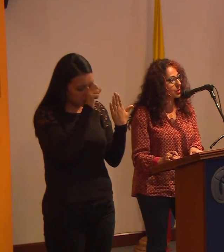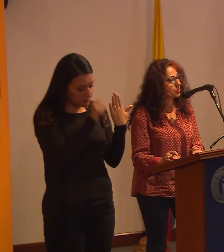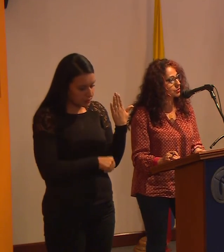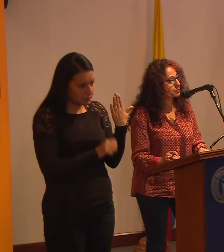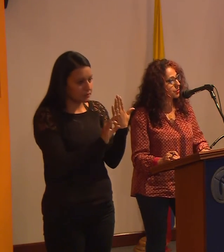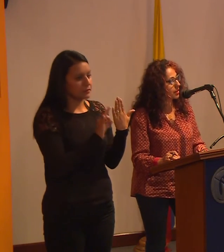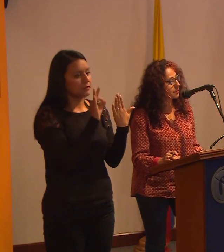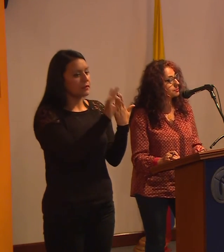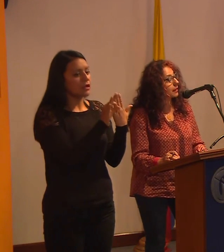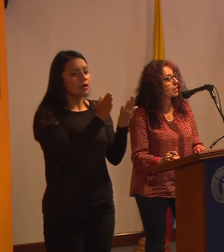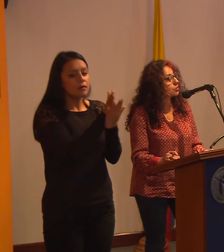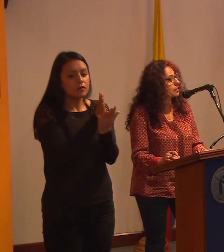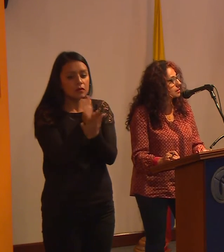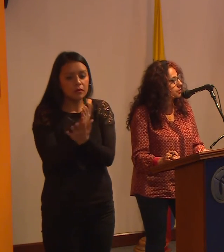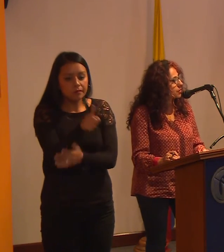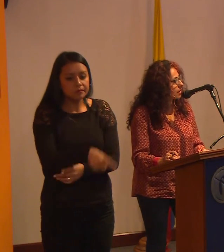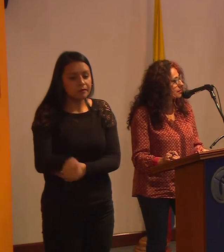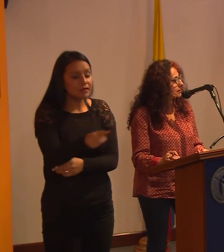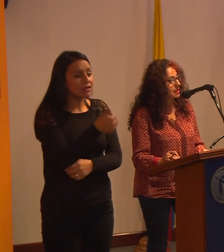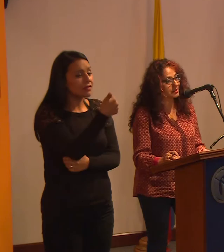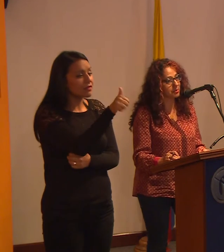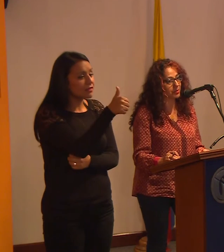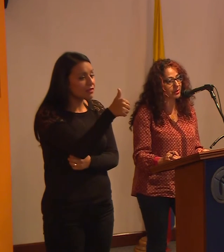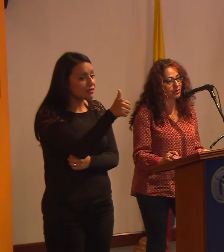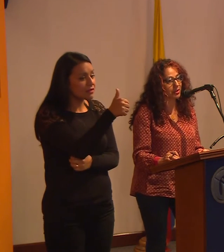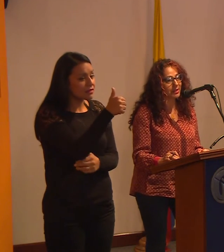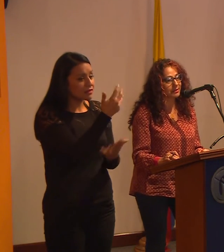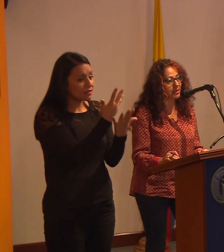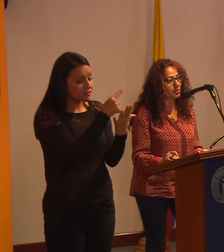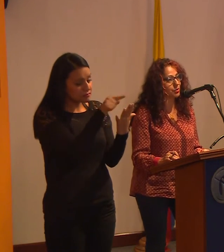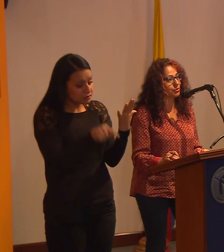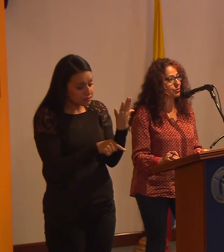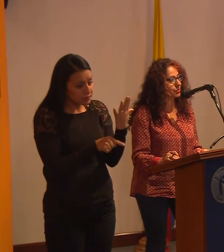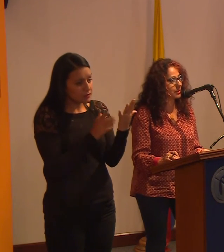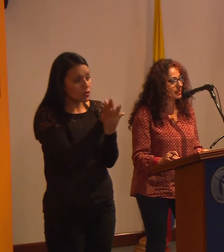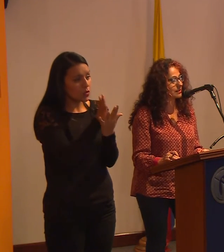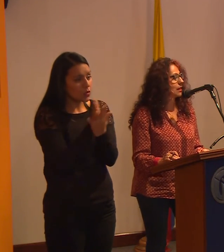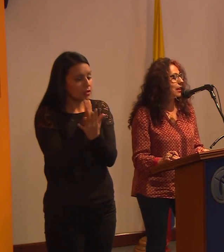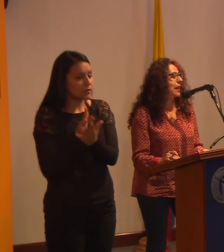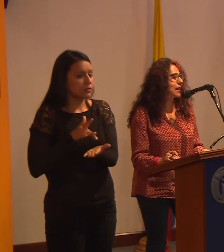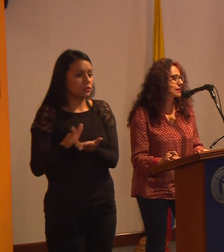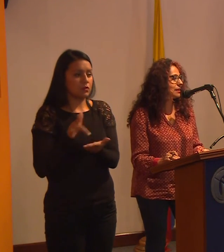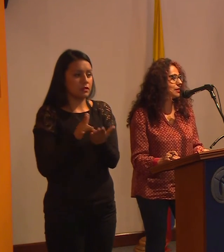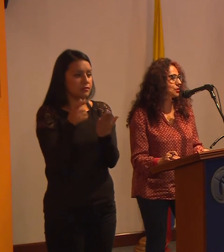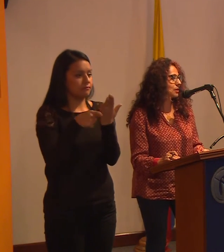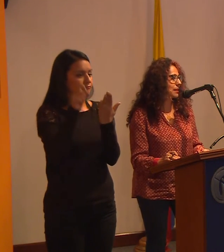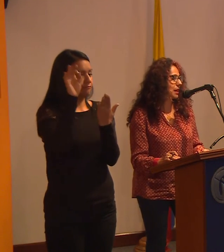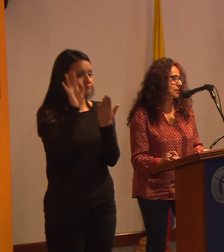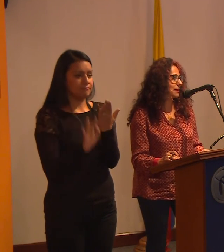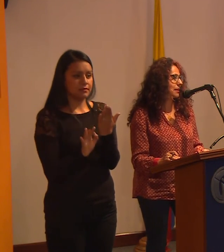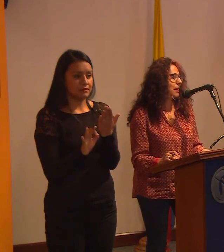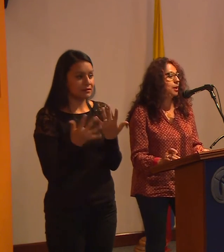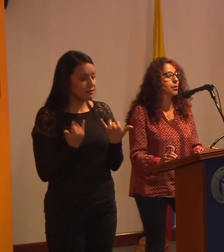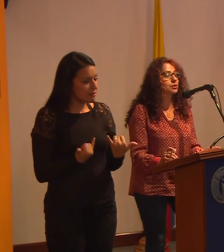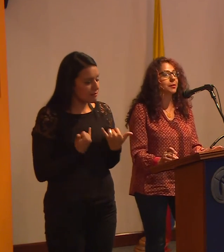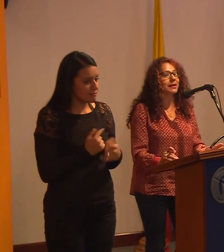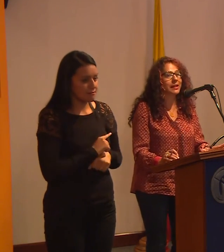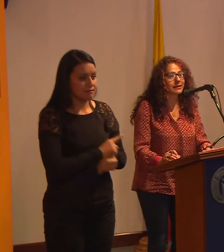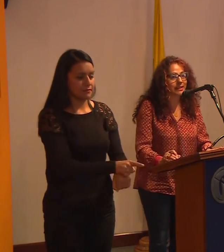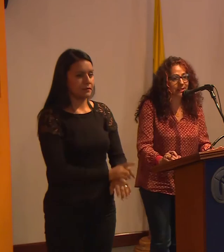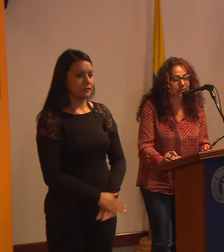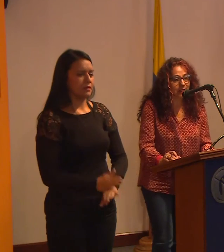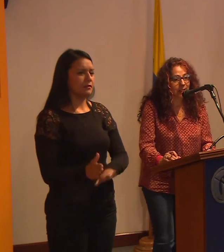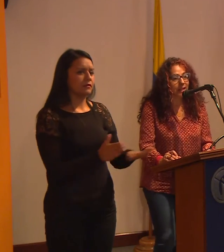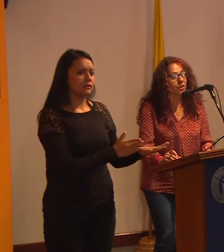cada uno de nuestros programas, para los 10 programas que en este momento tenemos una urgencia. Es insoslayable. Pero